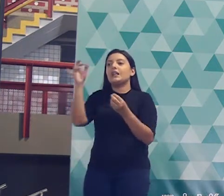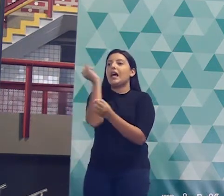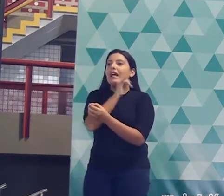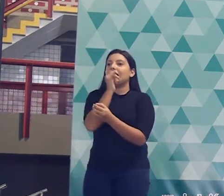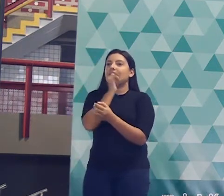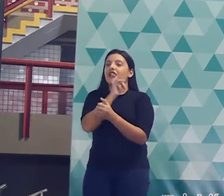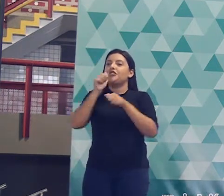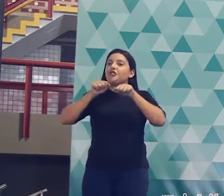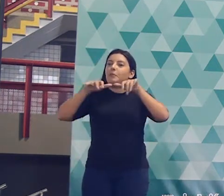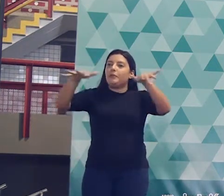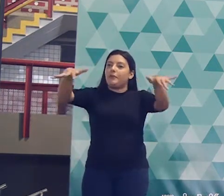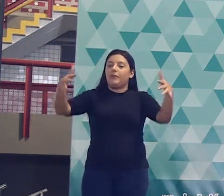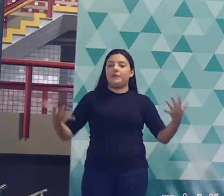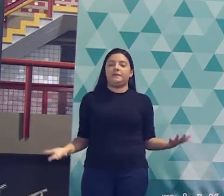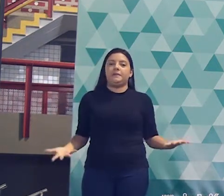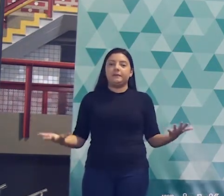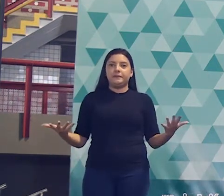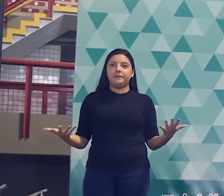questão. Ó.